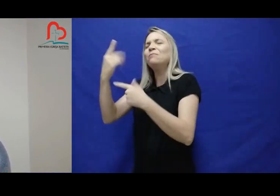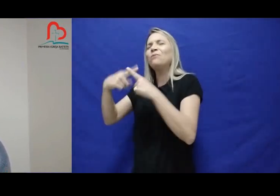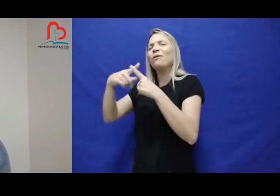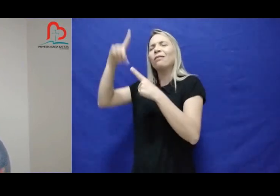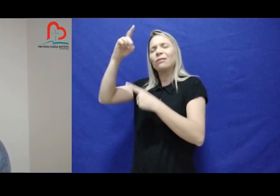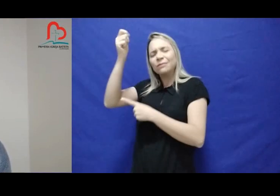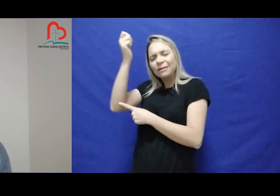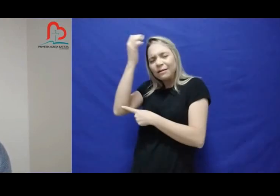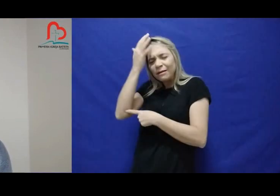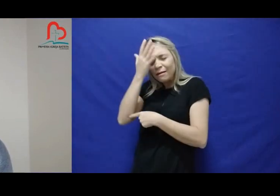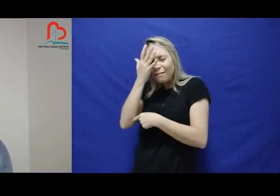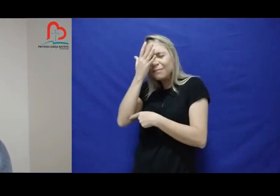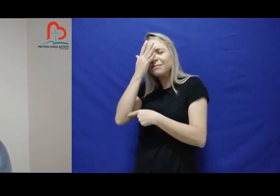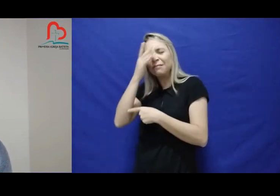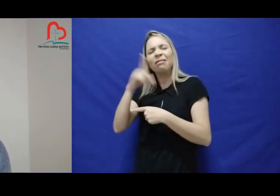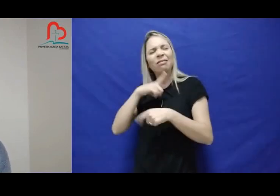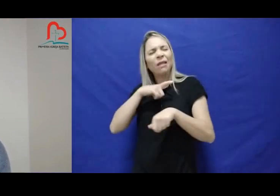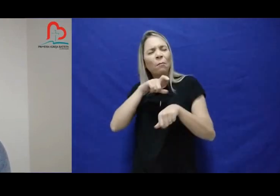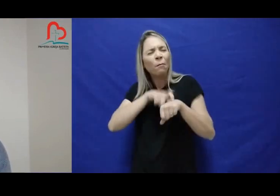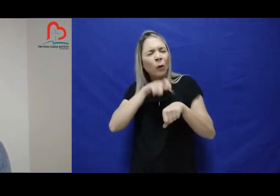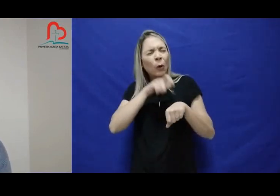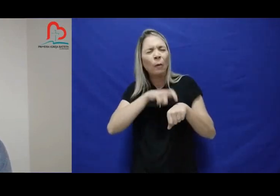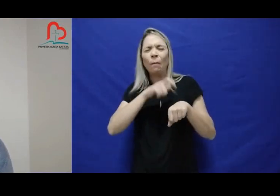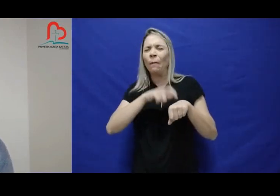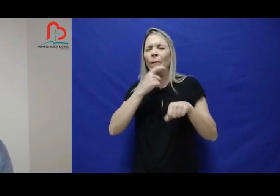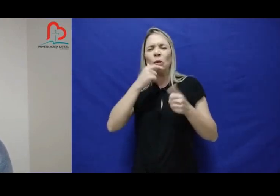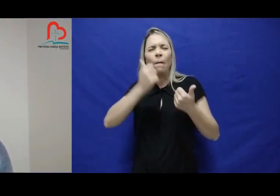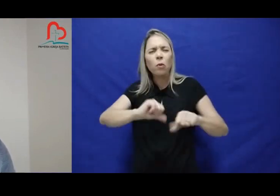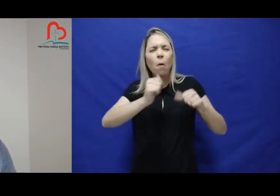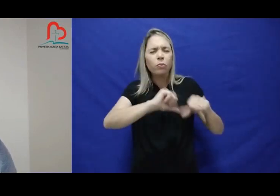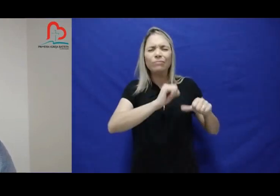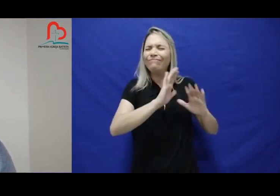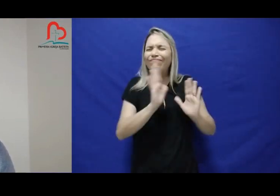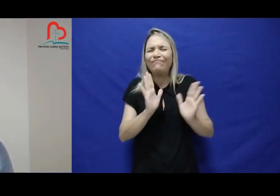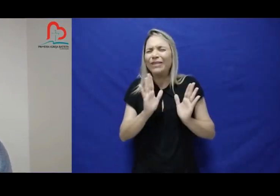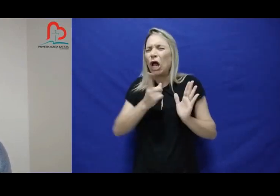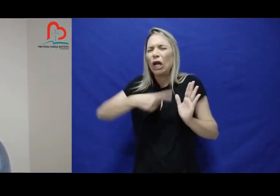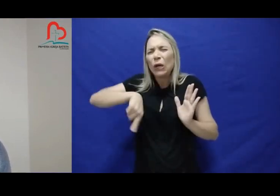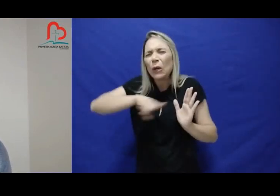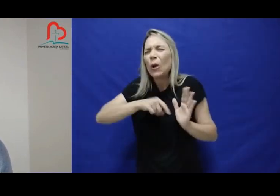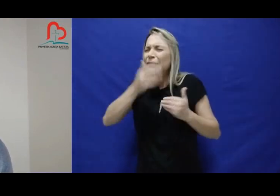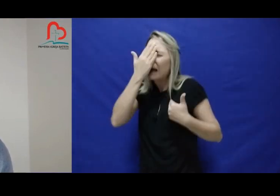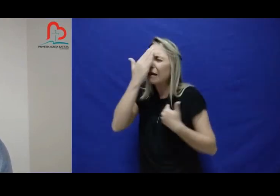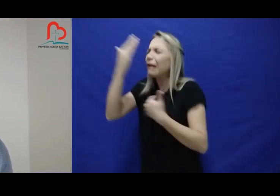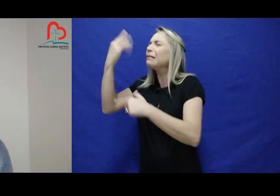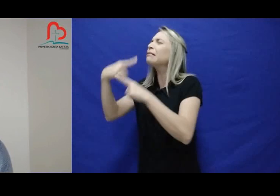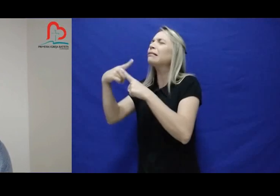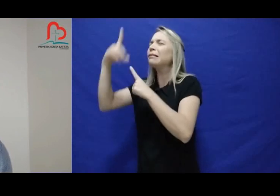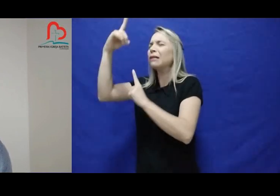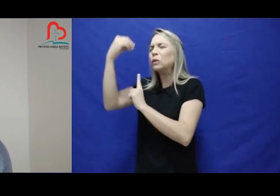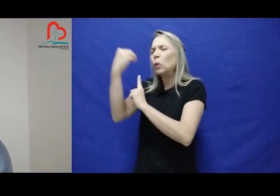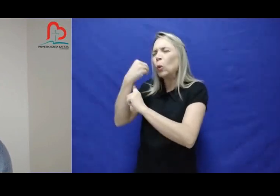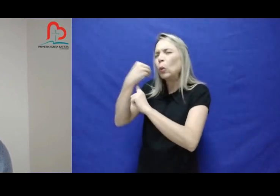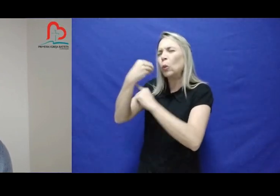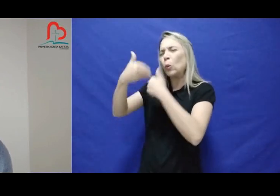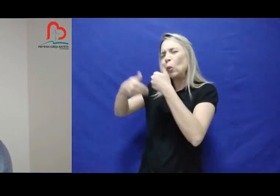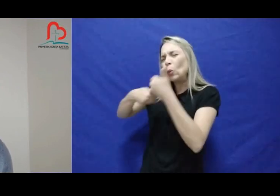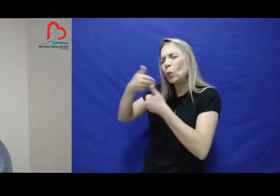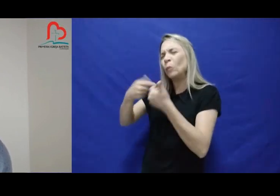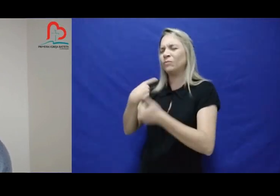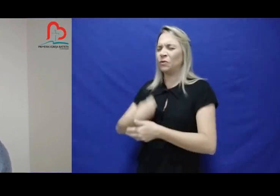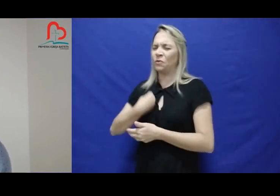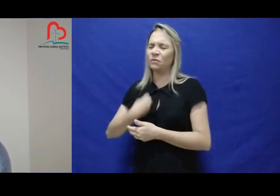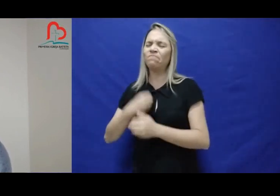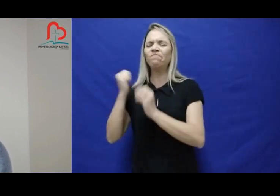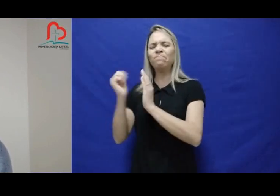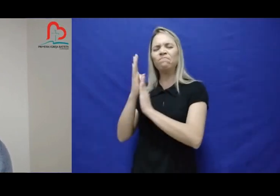Te agradecemos, ó Pai, pela graça do Senhor em nossas vidas, em meio a esses momentos de crise. Te agradecemos, Senhor,